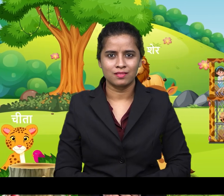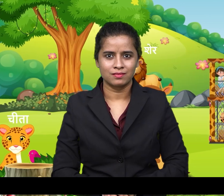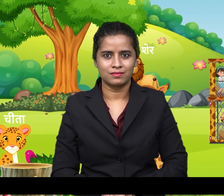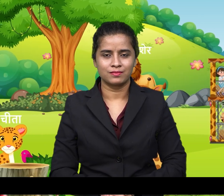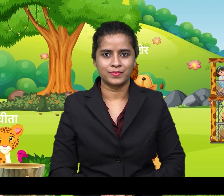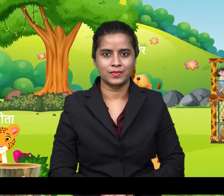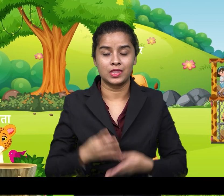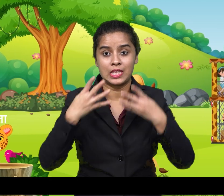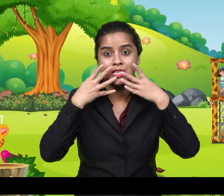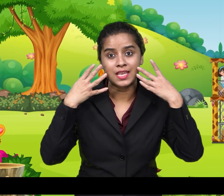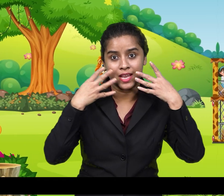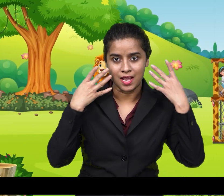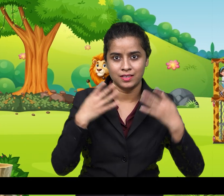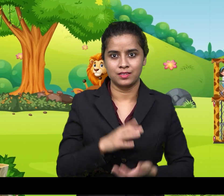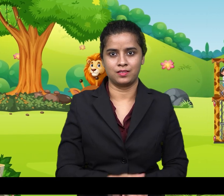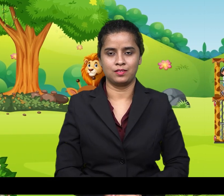बिल्ली,